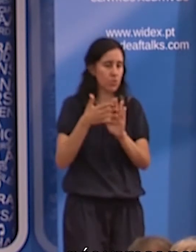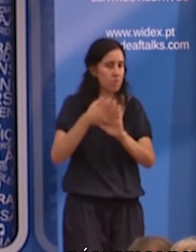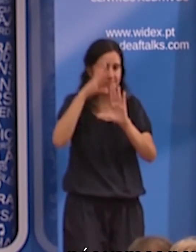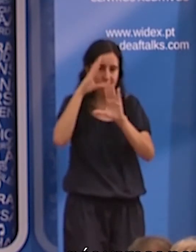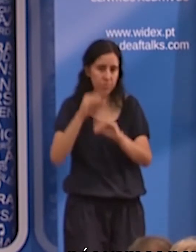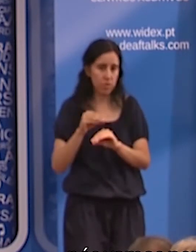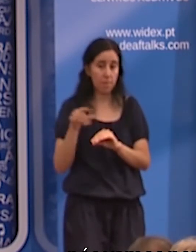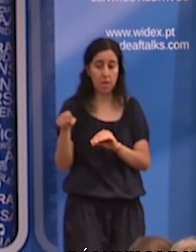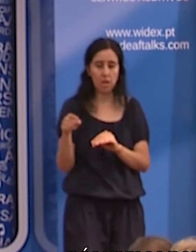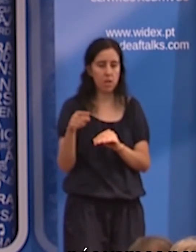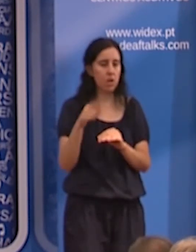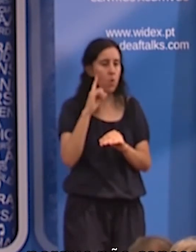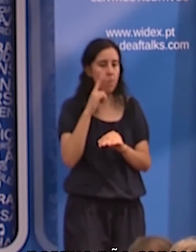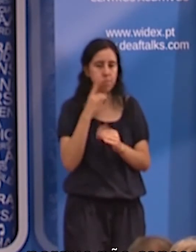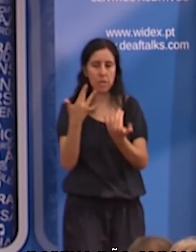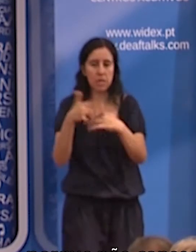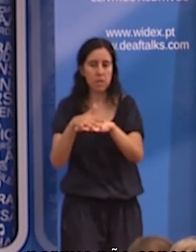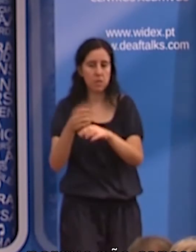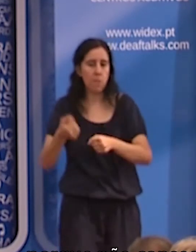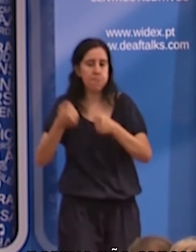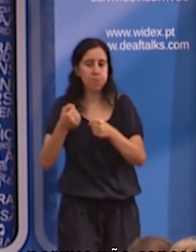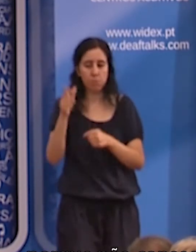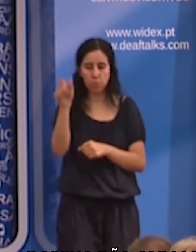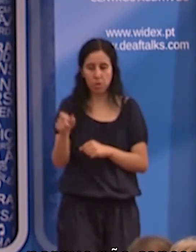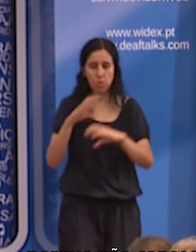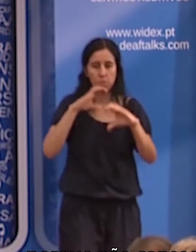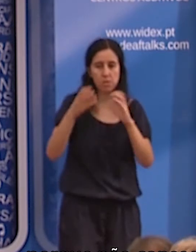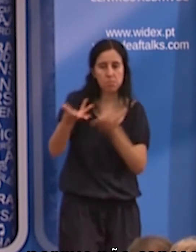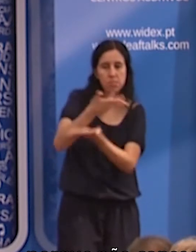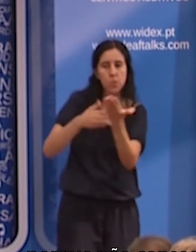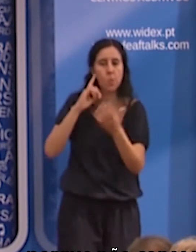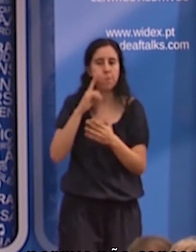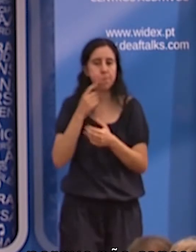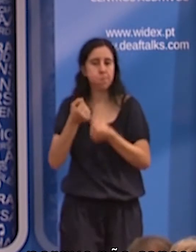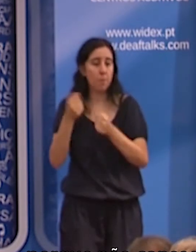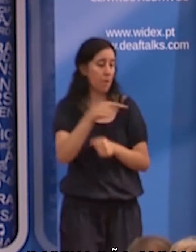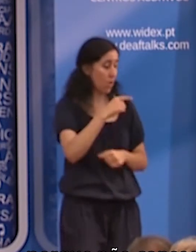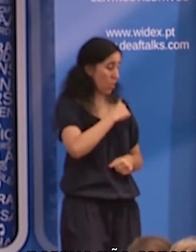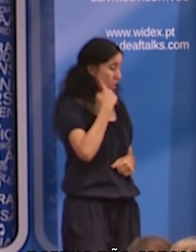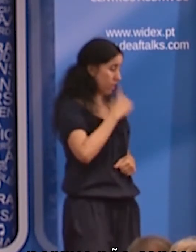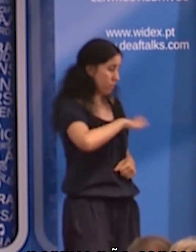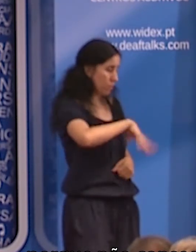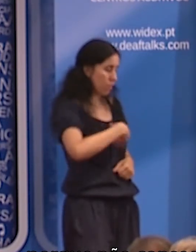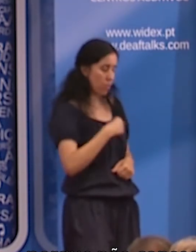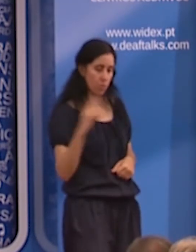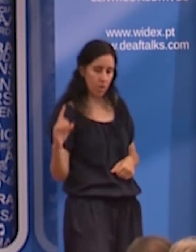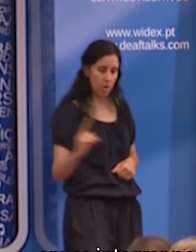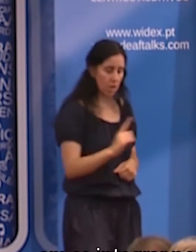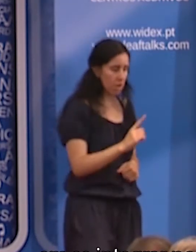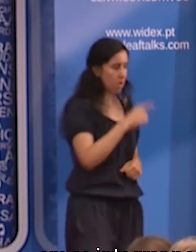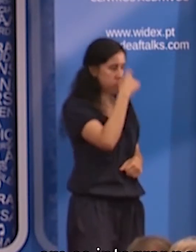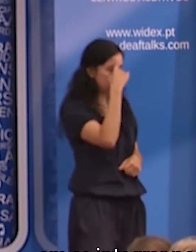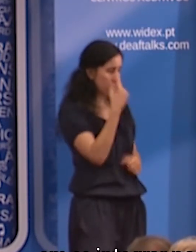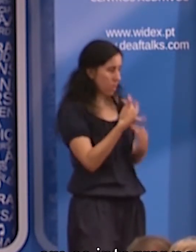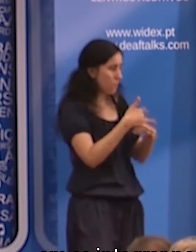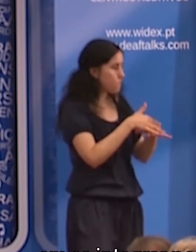gestual, ele afinal não se integra nos surdos porque não consegue comunicar com os surdos, mas também no mundo dos ouvintes tem imensa dificuldade em